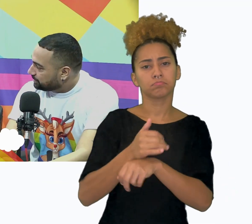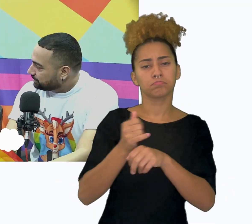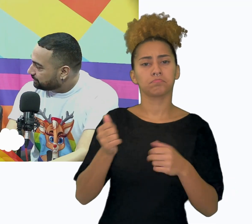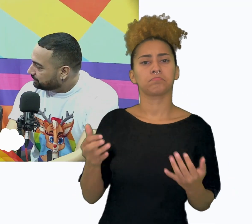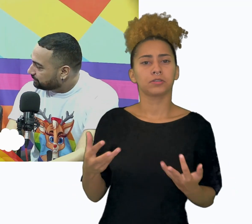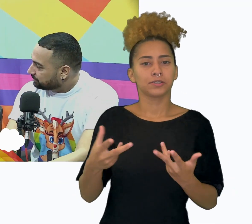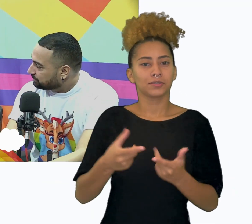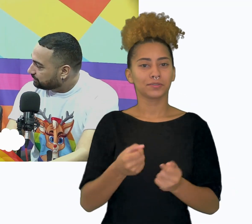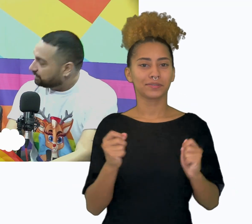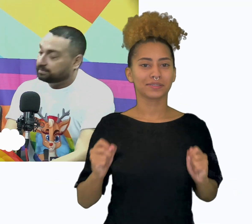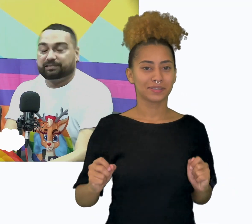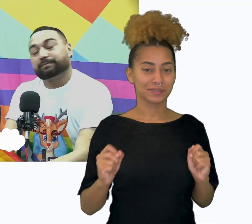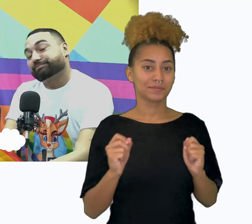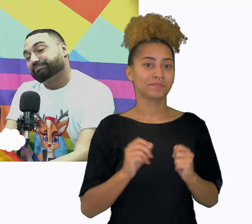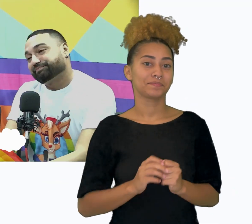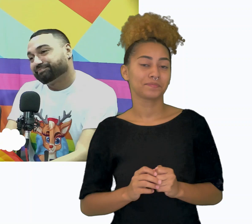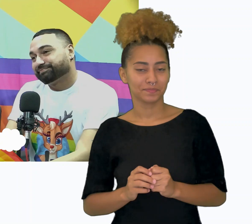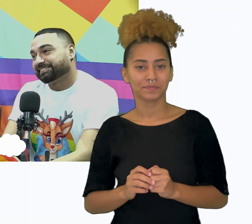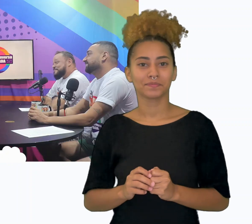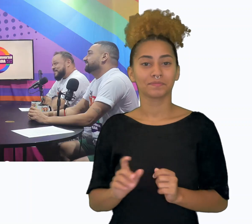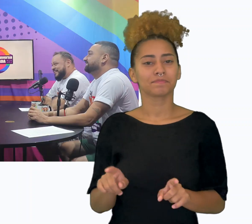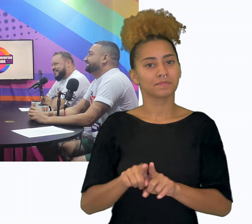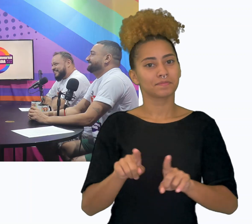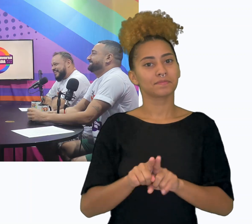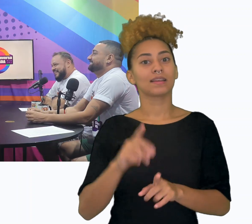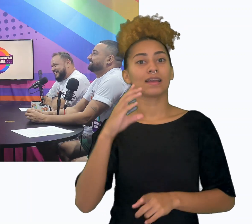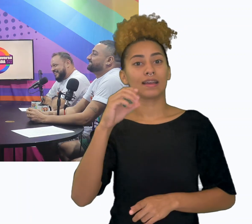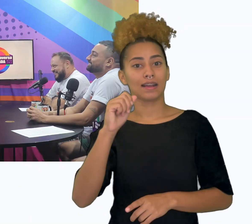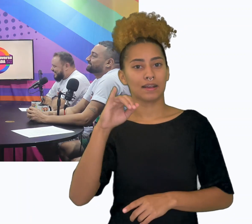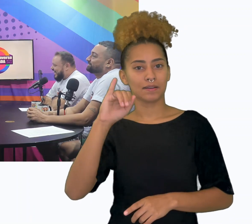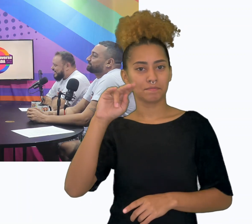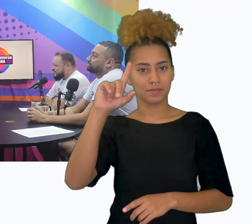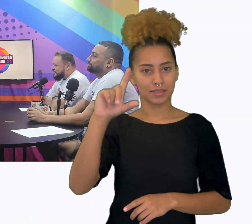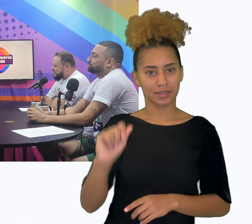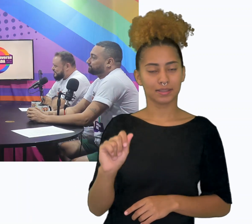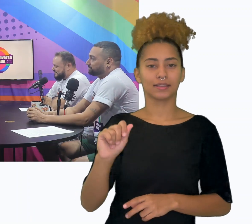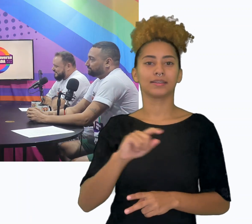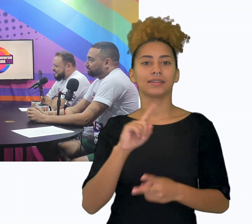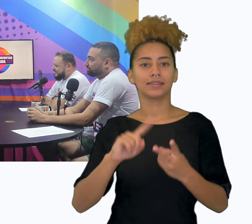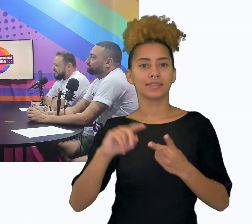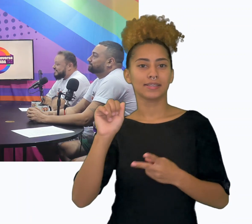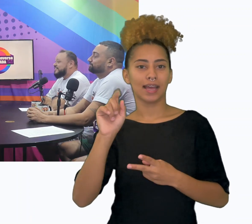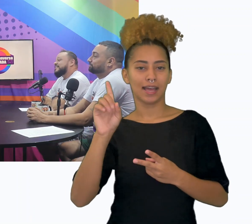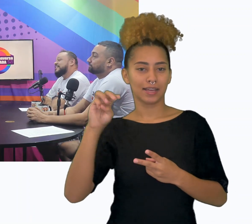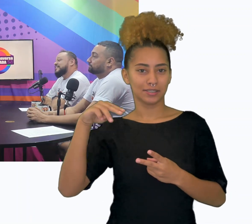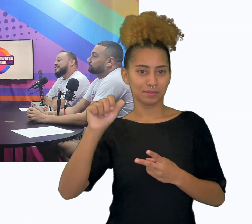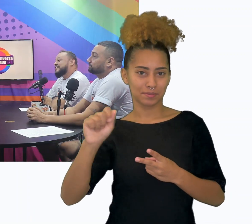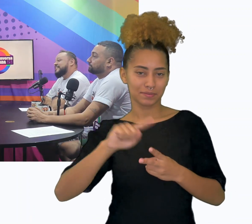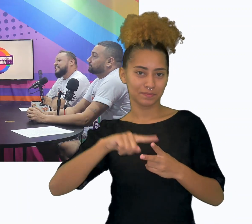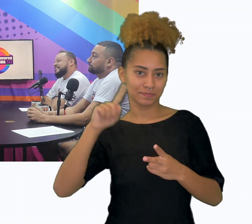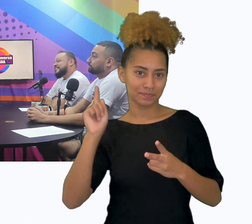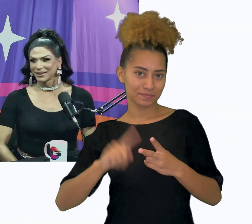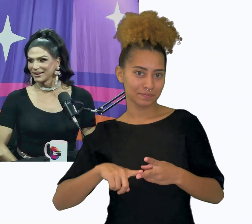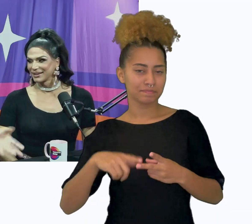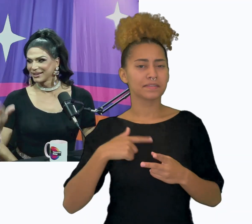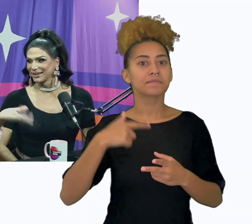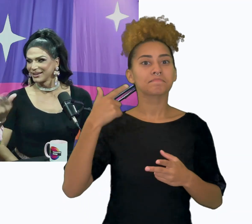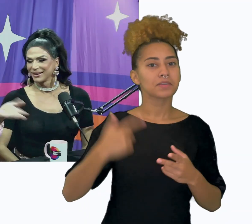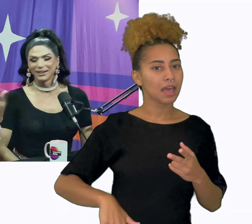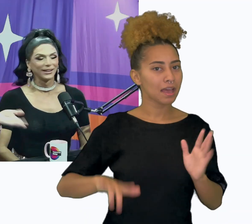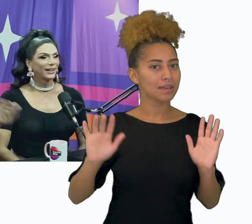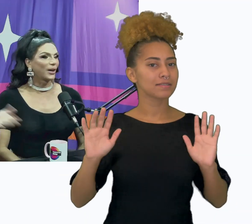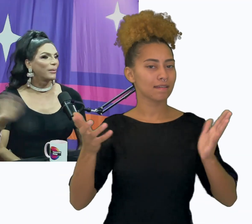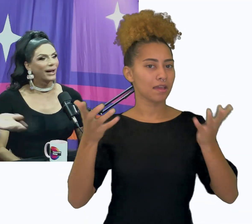Talentosas. Então vamos lá. Então. Camille Laker, Adma Shiva. Queremos